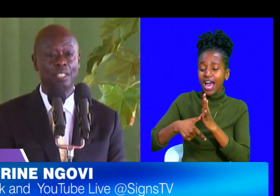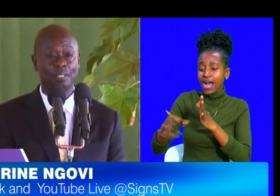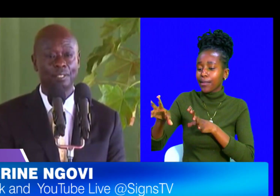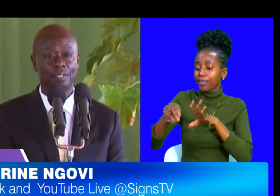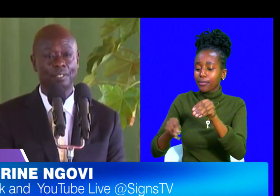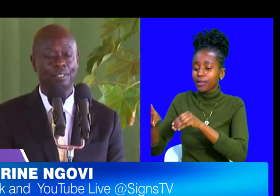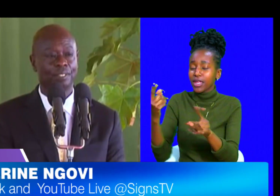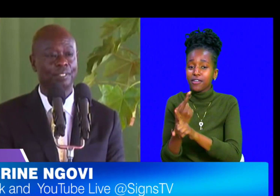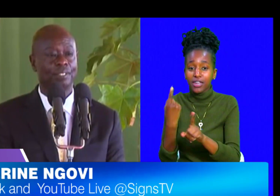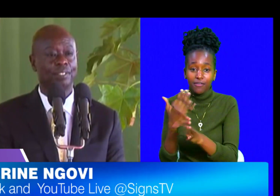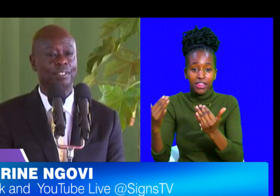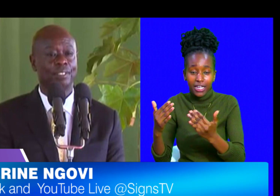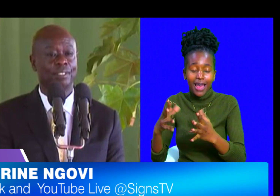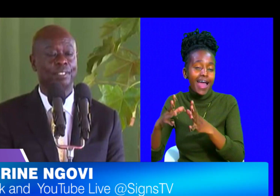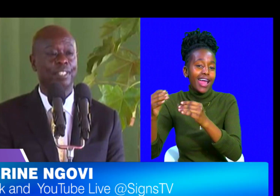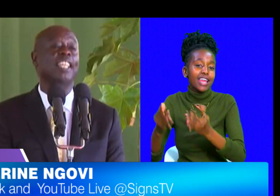Ukamani?